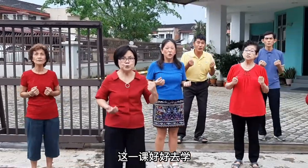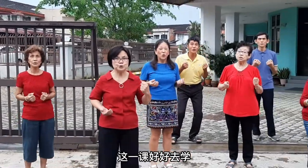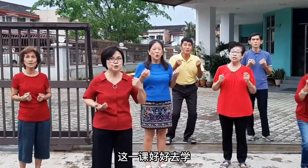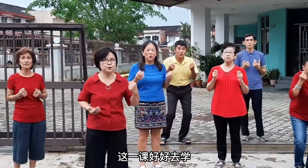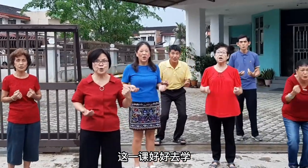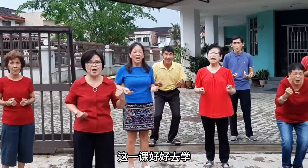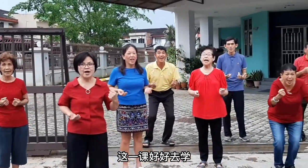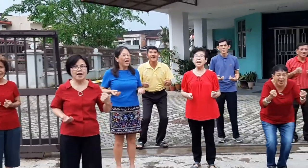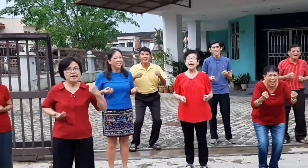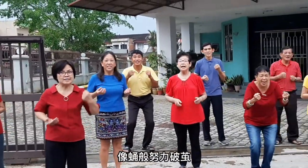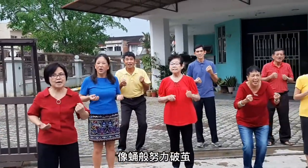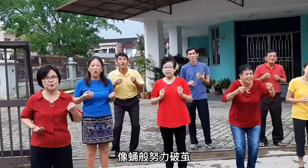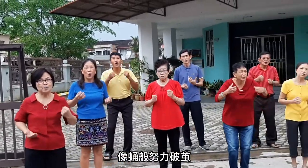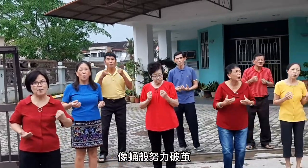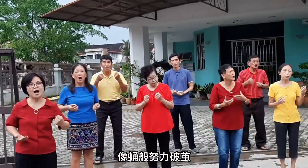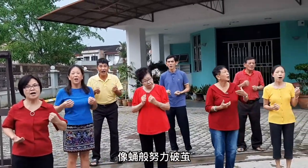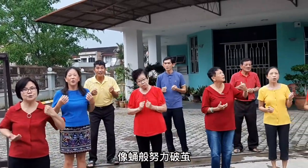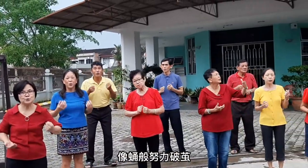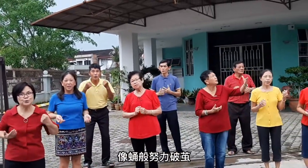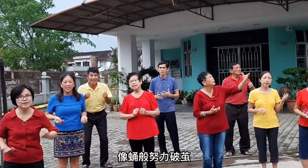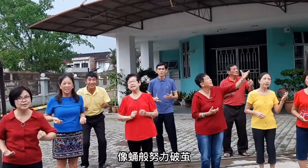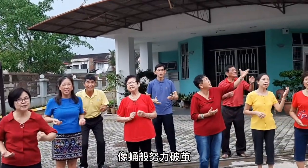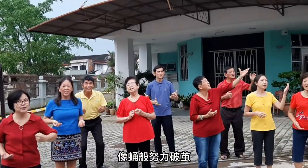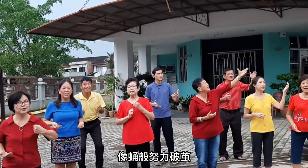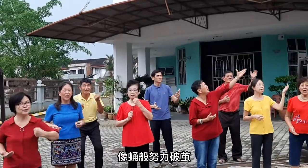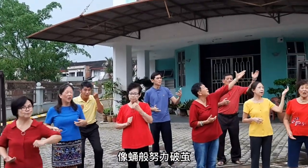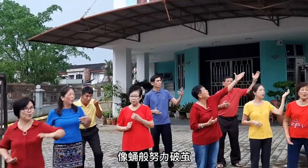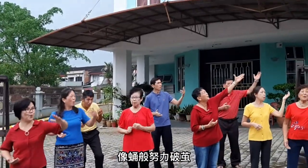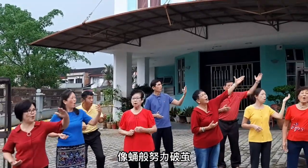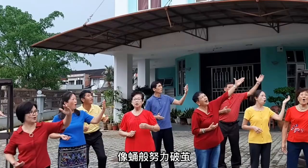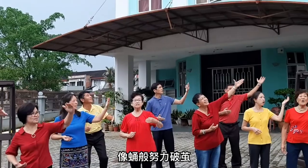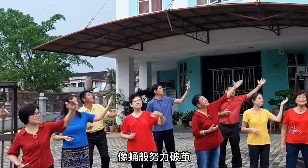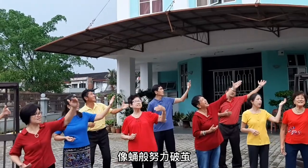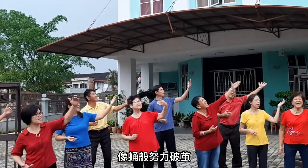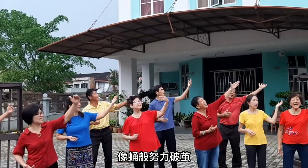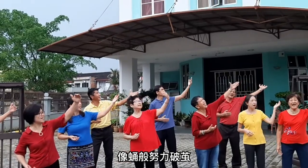学，就勇敢努力破